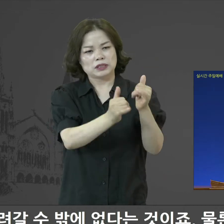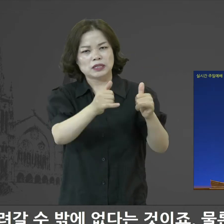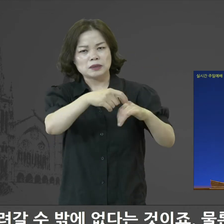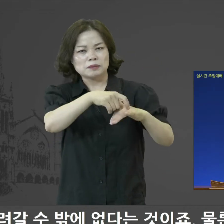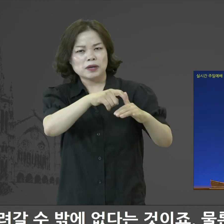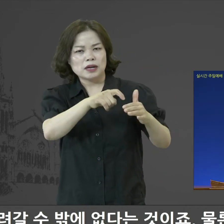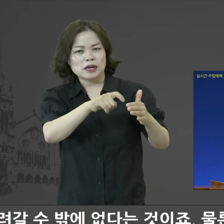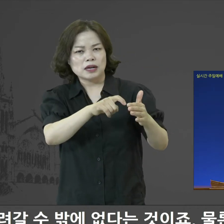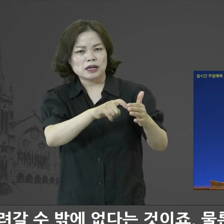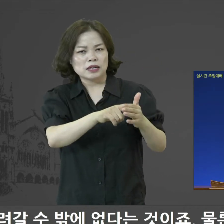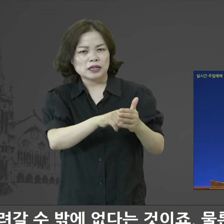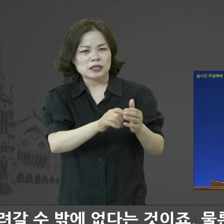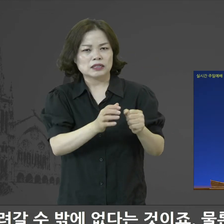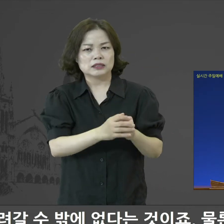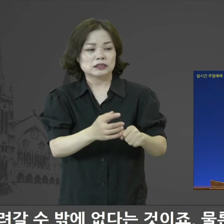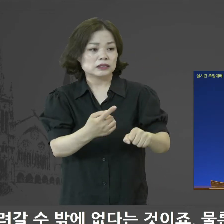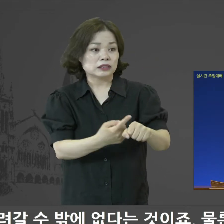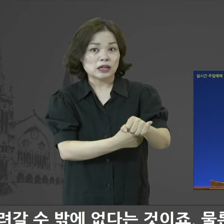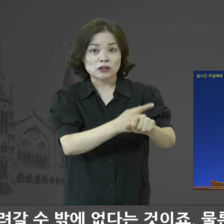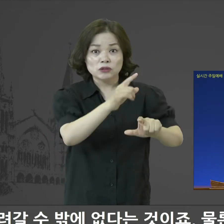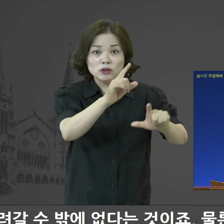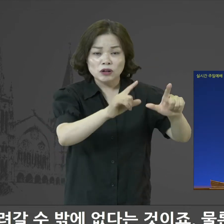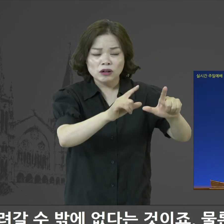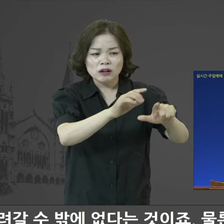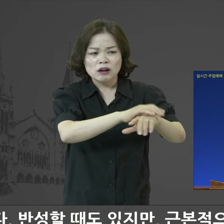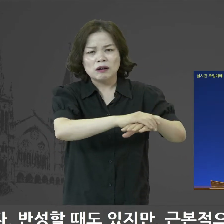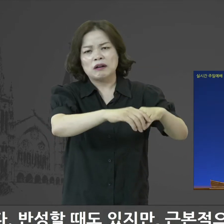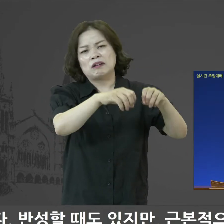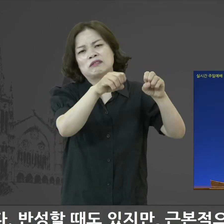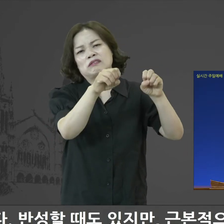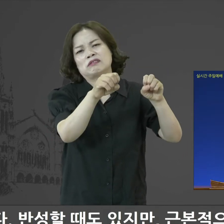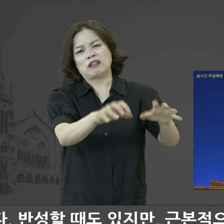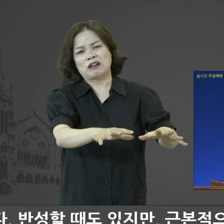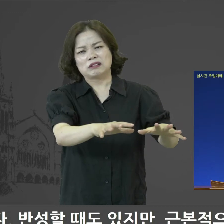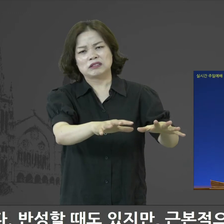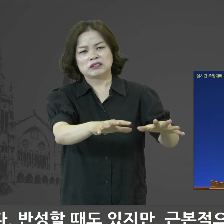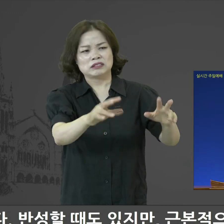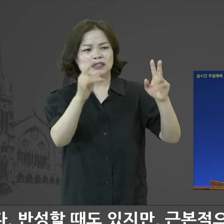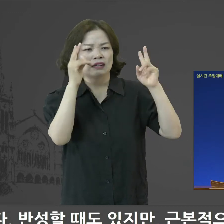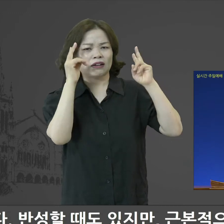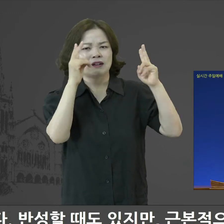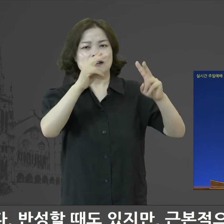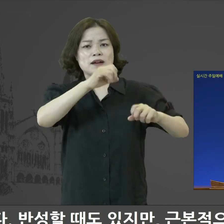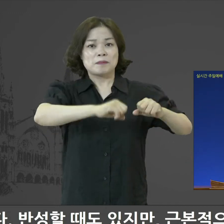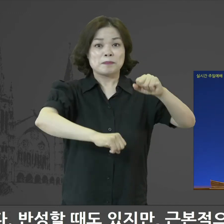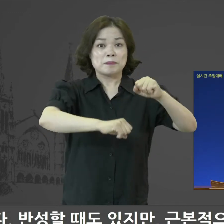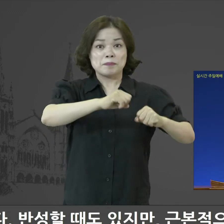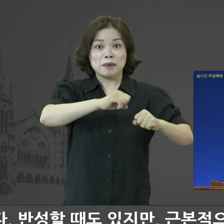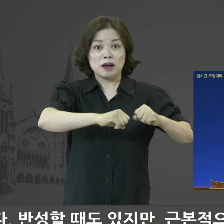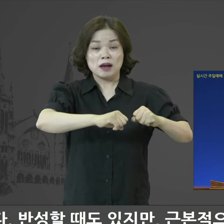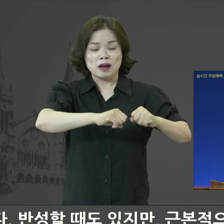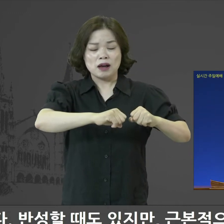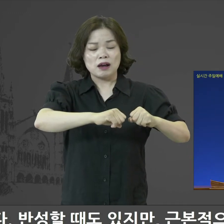마음은 자연 상태에서 허망한 것을 향하여 그것을 행하면서